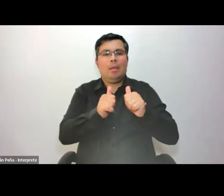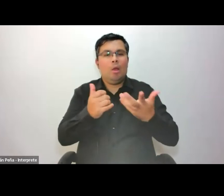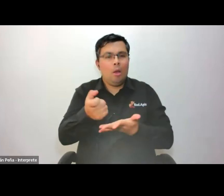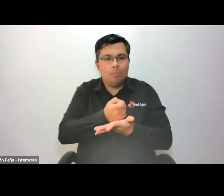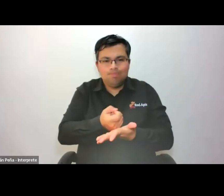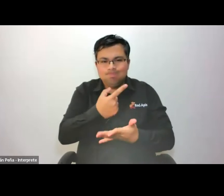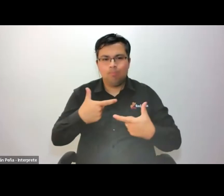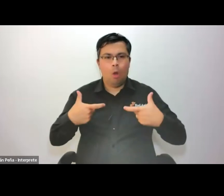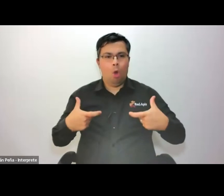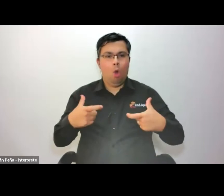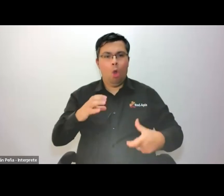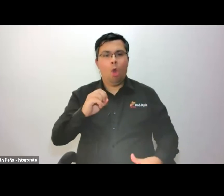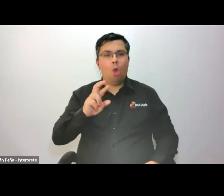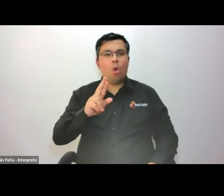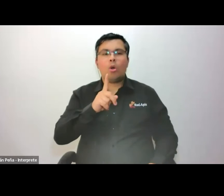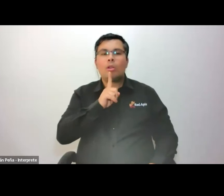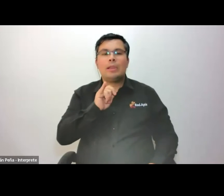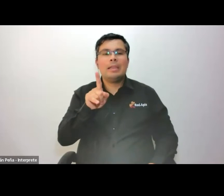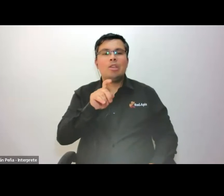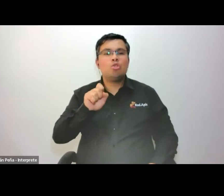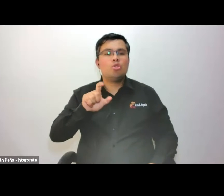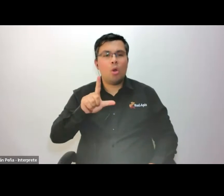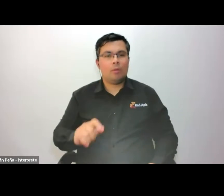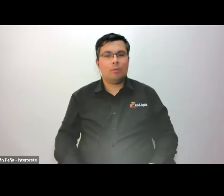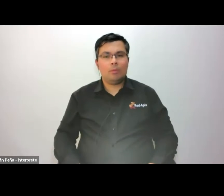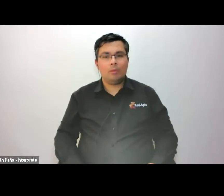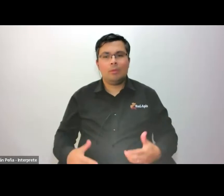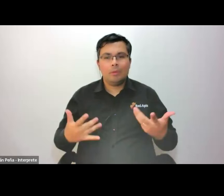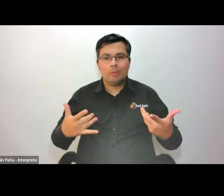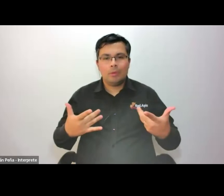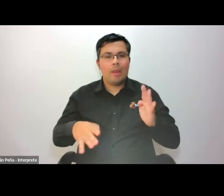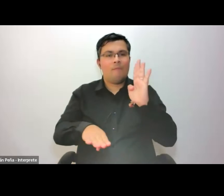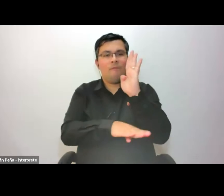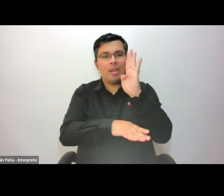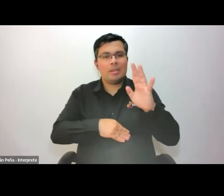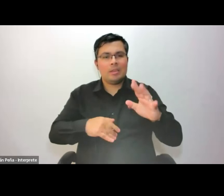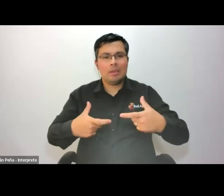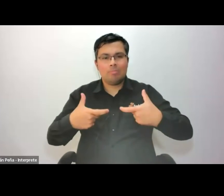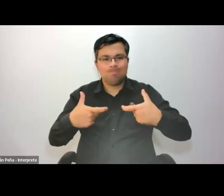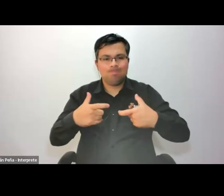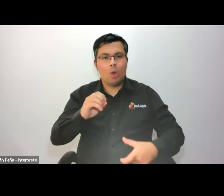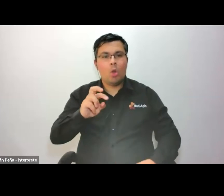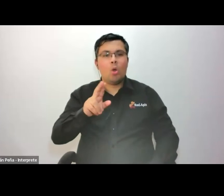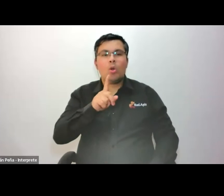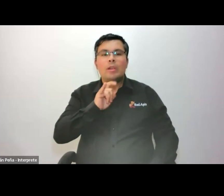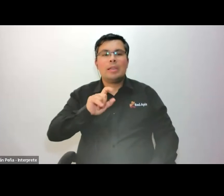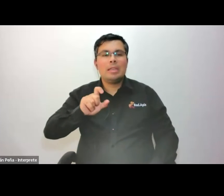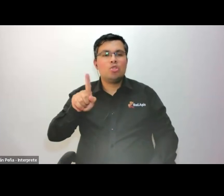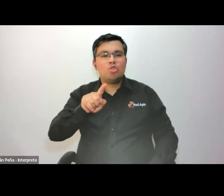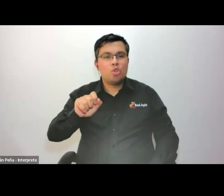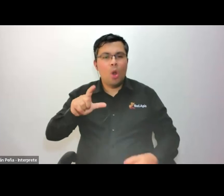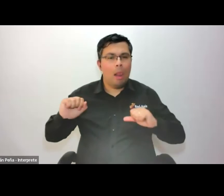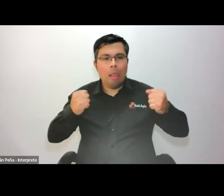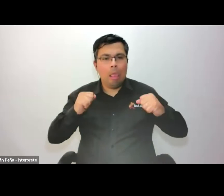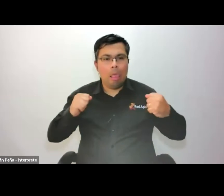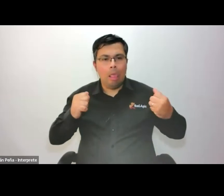la fuente de cortisol del estrés genera desregulación, y cualquier respuesta a la desregulación llega tarde. Por lo tanto, hay